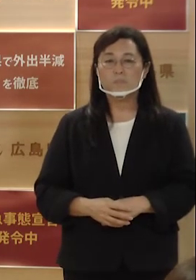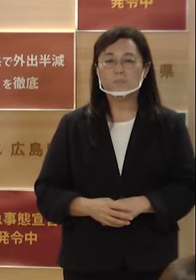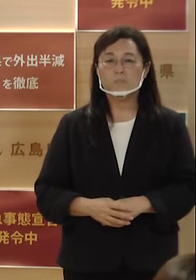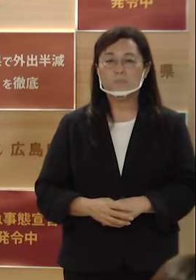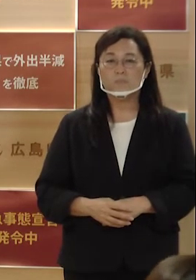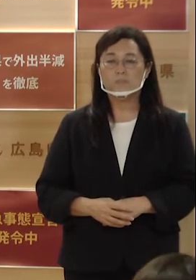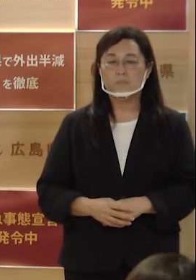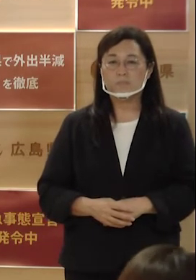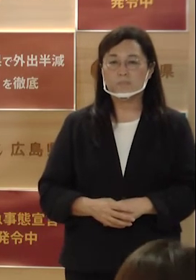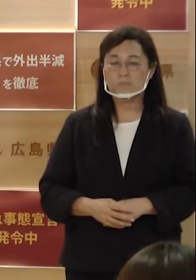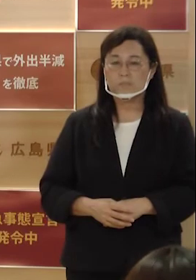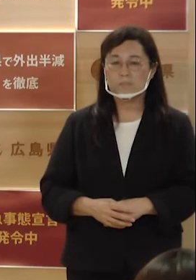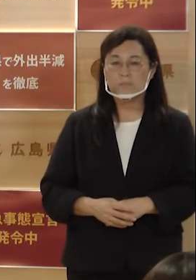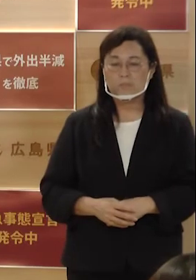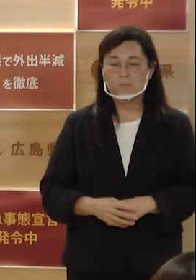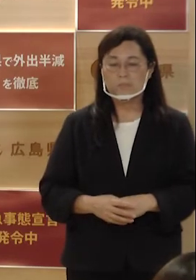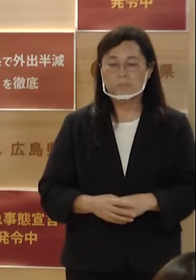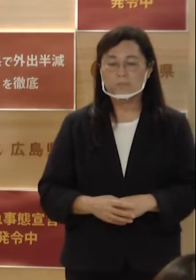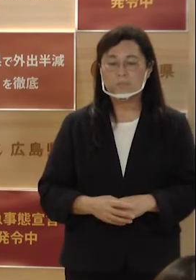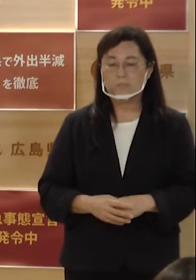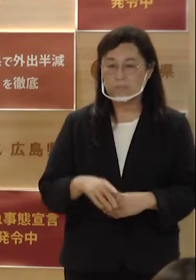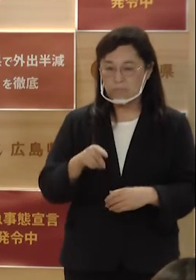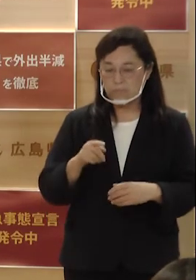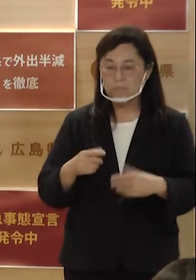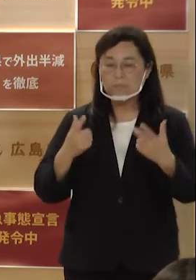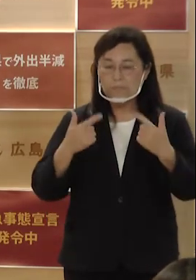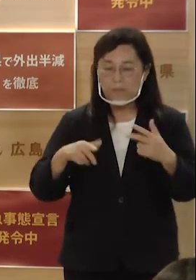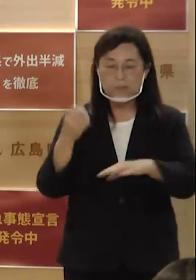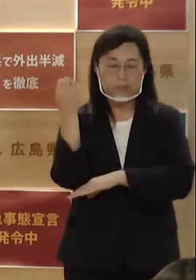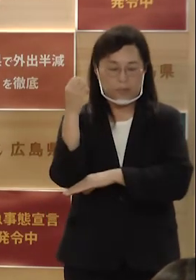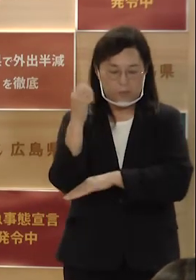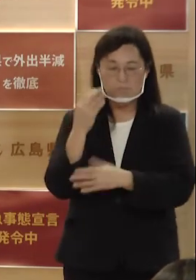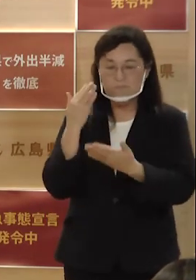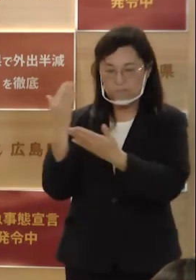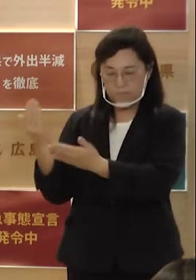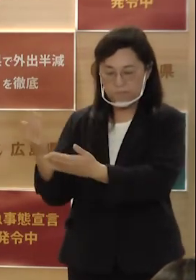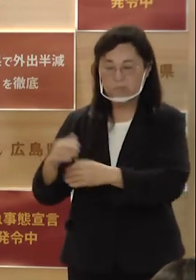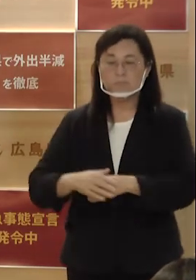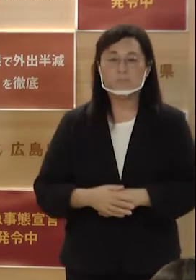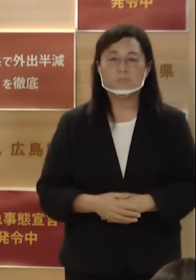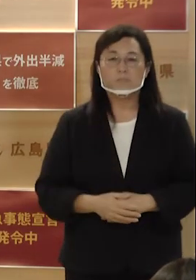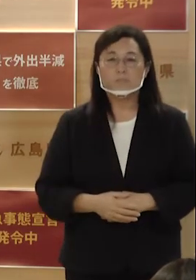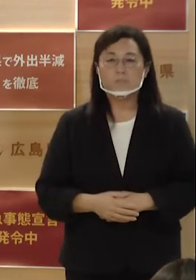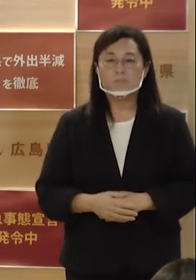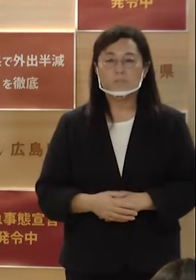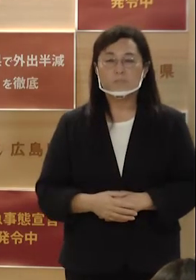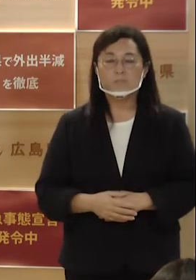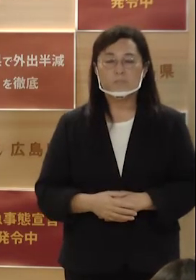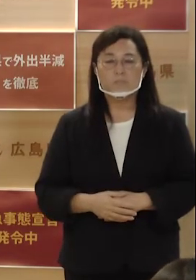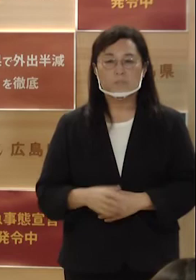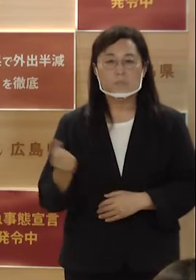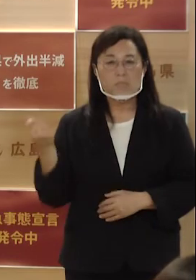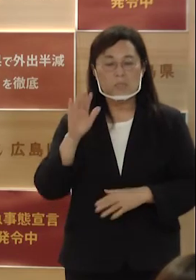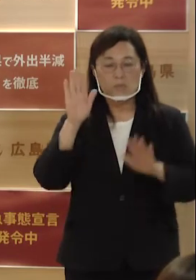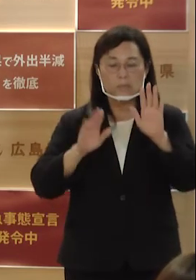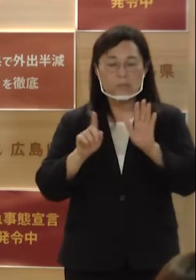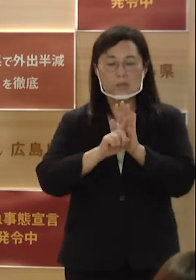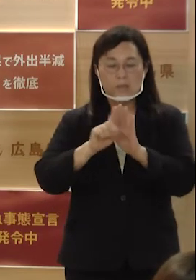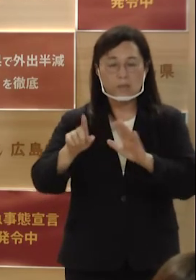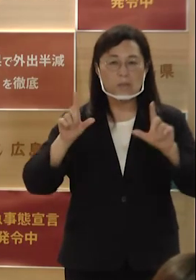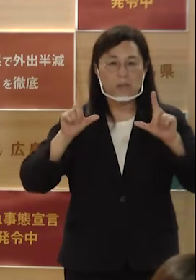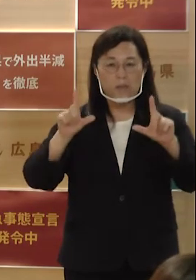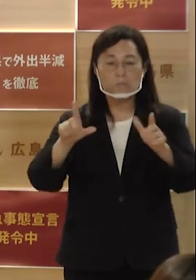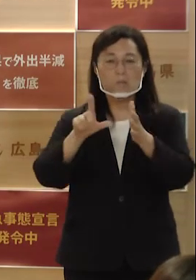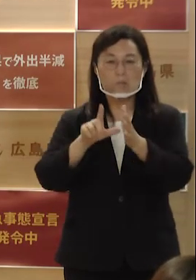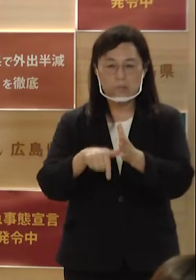すみません、ちょっと私からも一点お伺いさせてください。25日ですね、緊急事態宣言適用の時の会見でピ